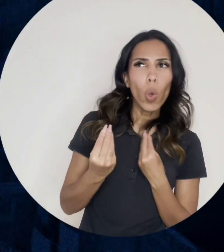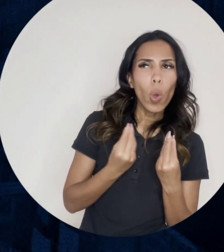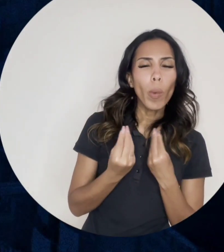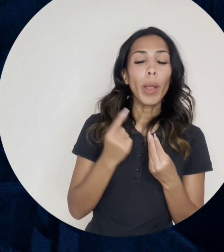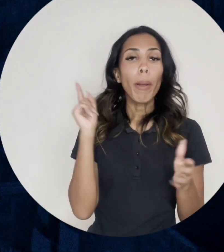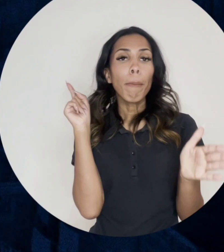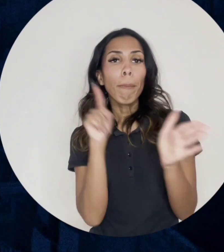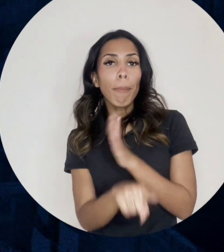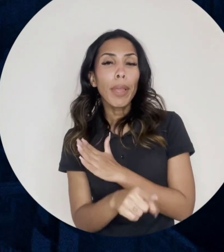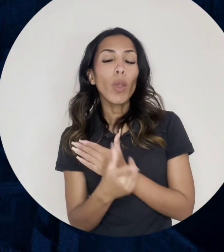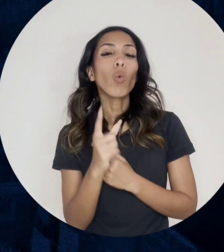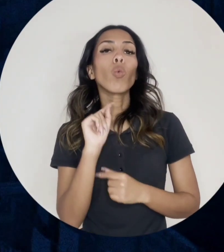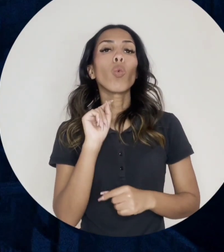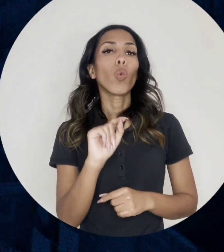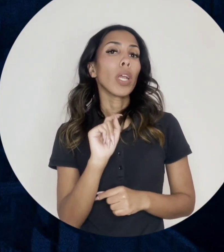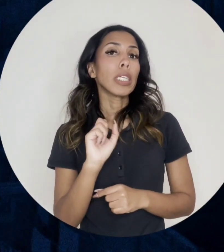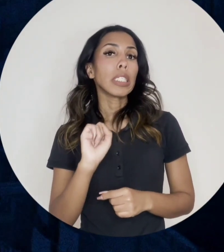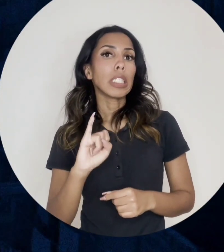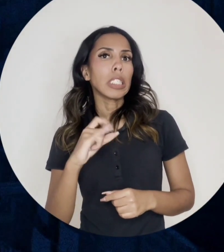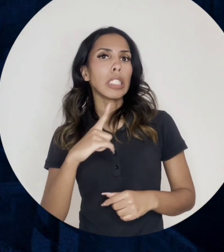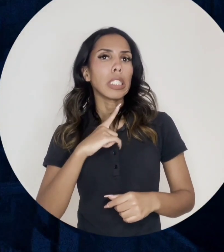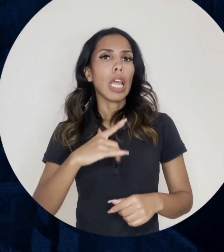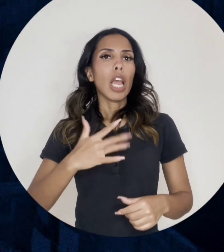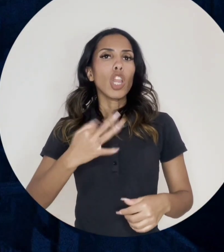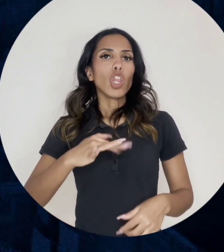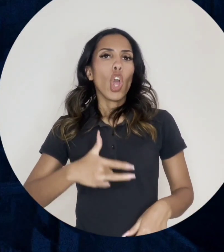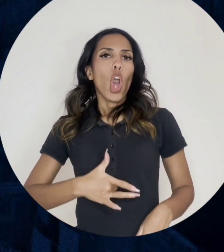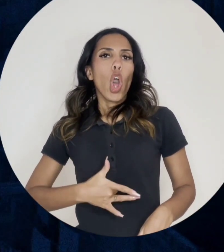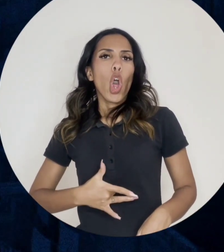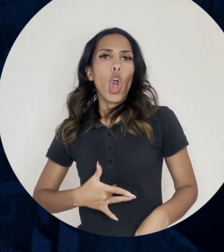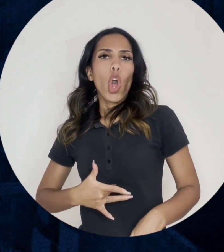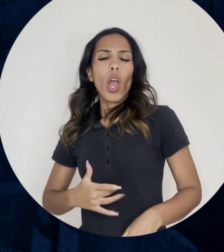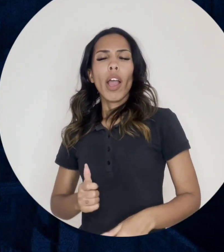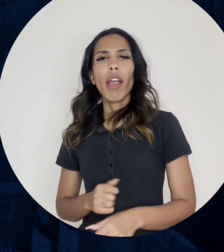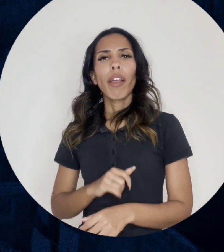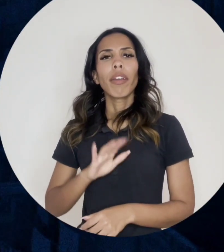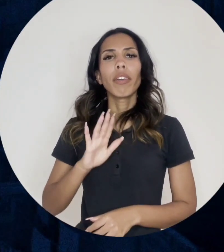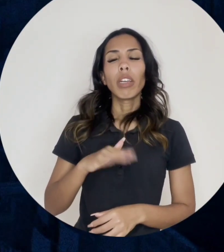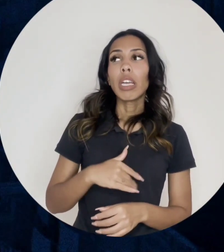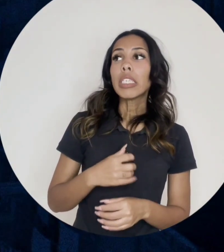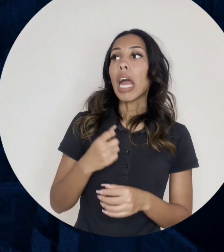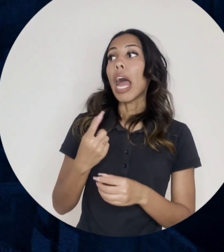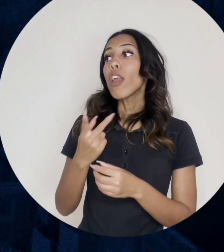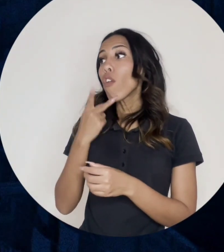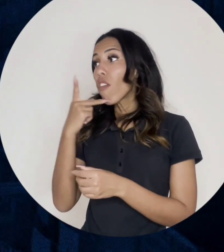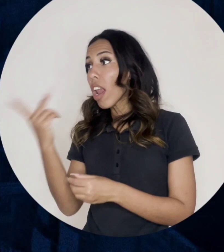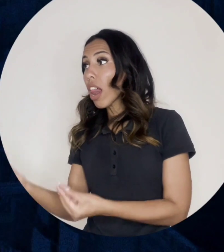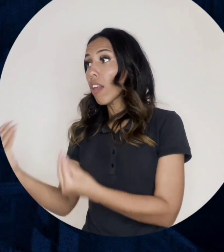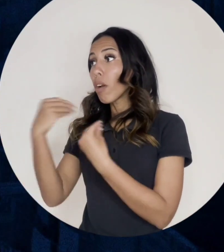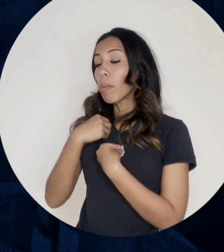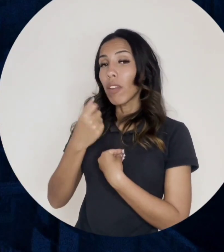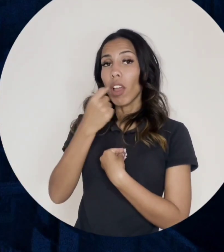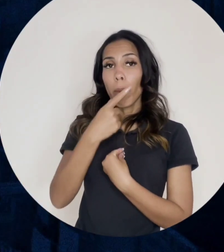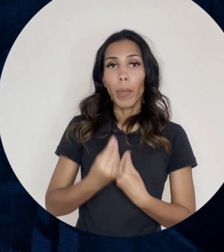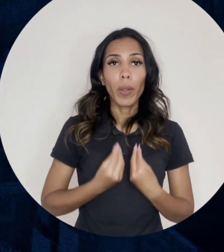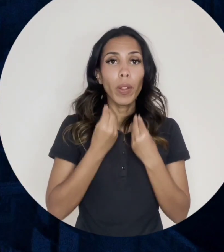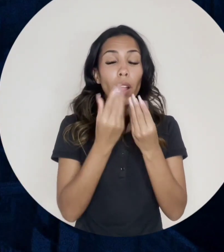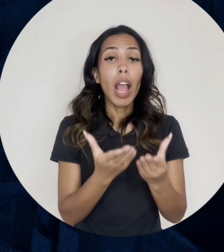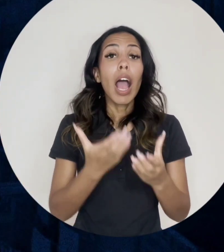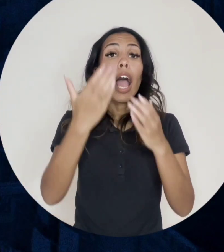se eles estão tendo dor de estômago, não tinha, aí eu falava com ela, ela me dava um remédio. Aí abriu o